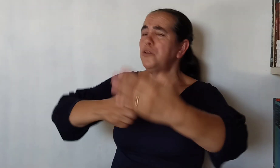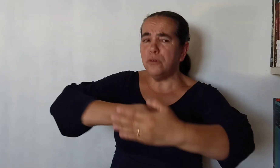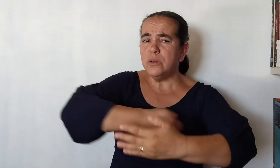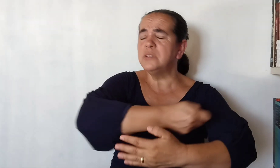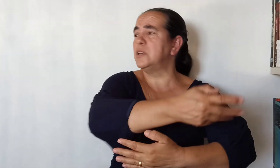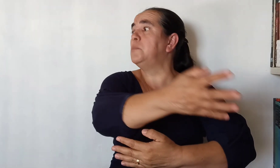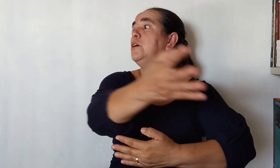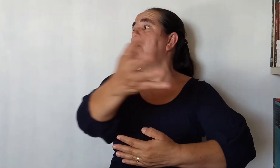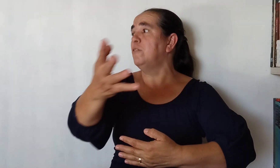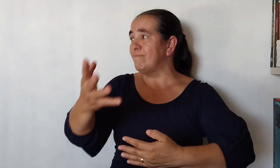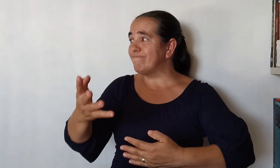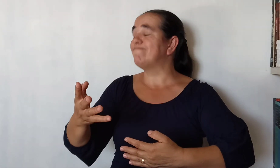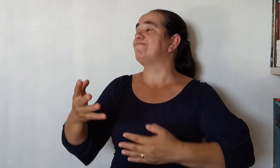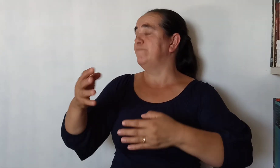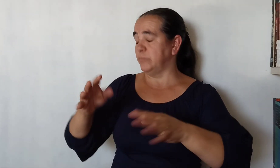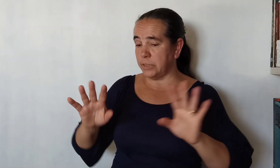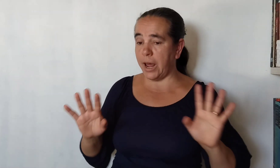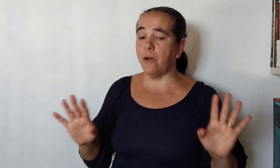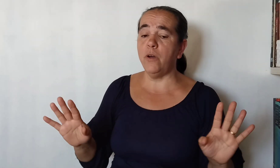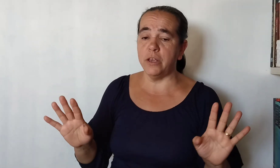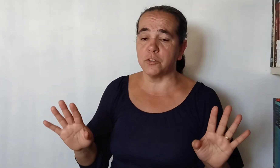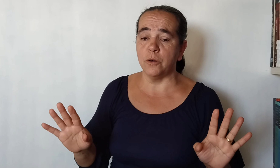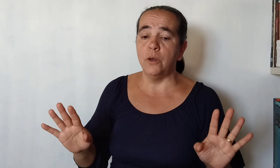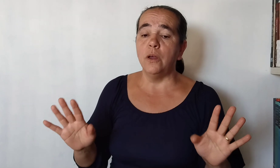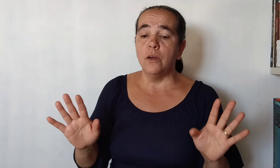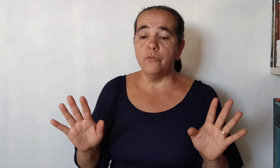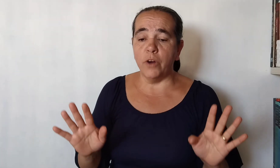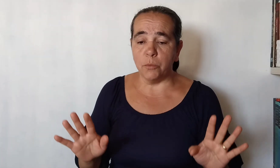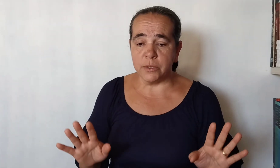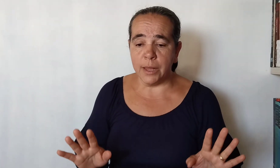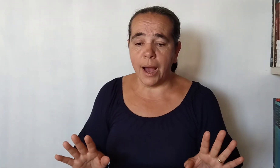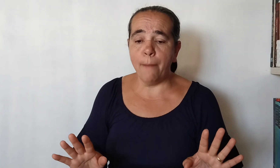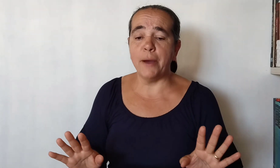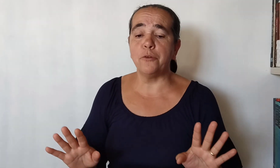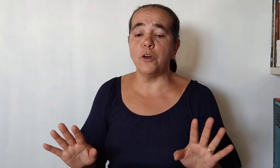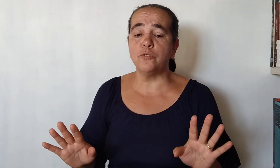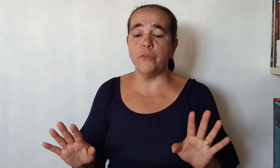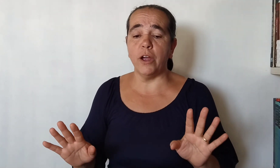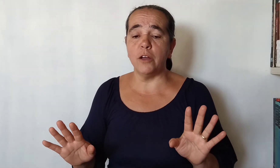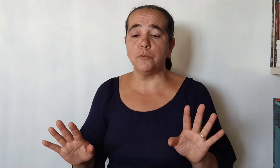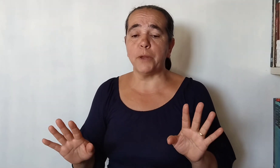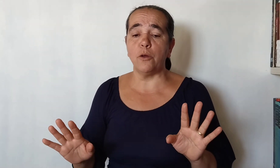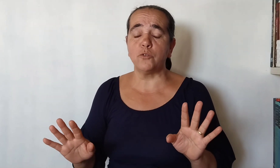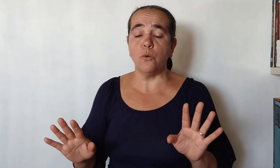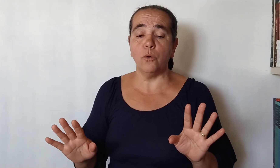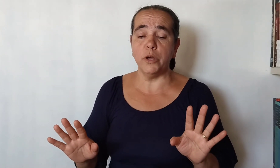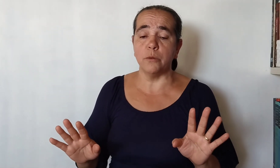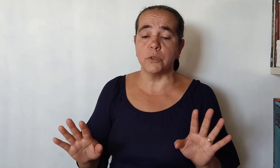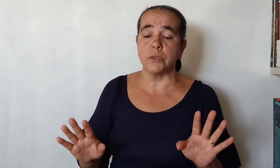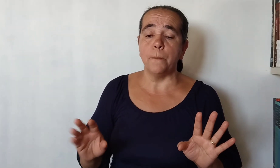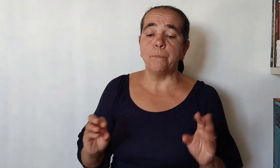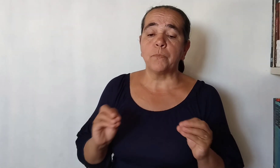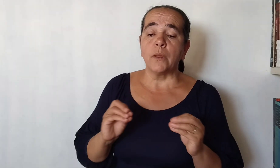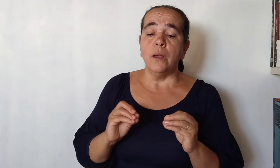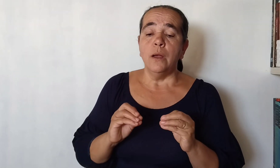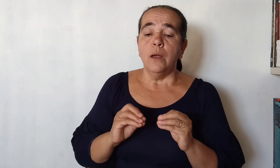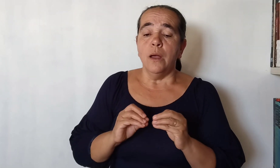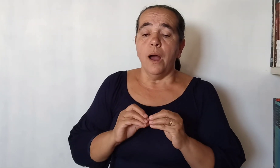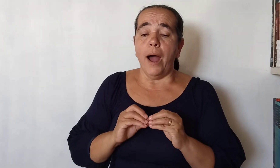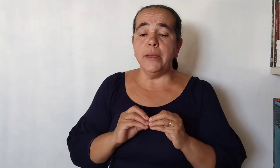joio semeou. Trago isso. Vamos lá para o nosso verso, para nós concluirmos. Aí